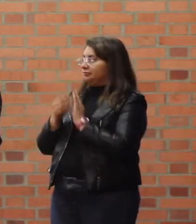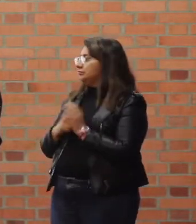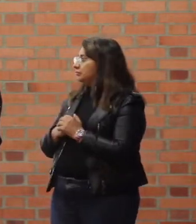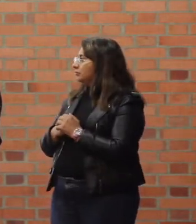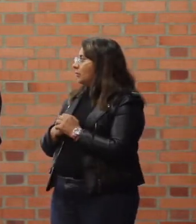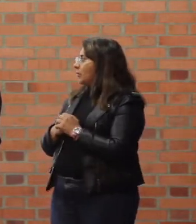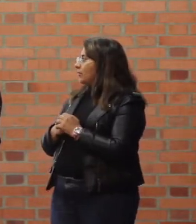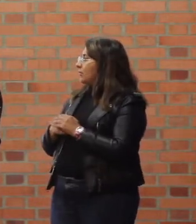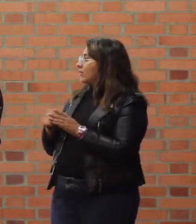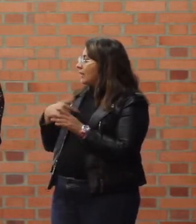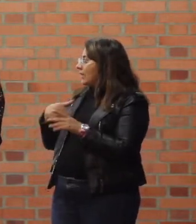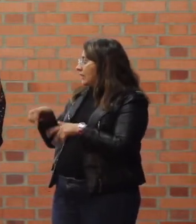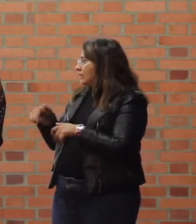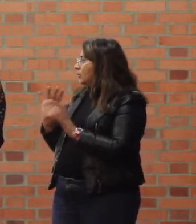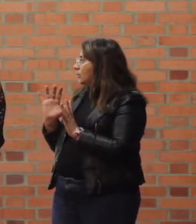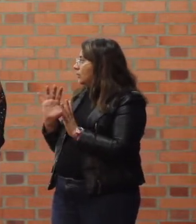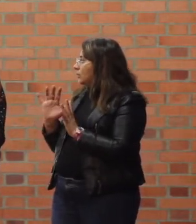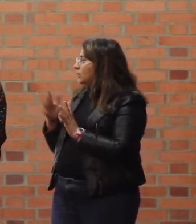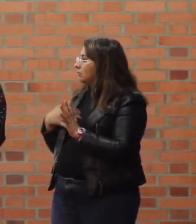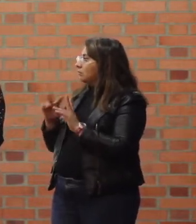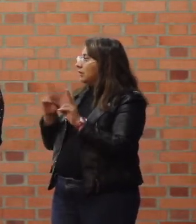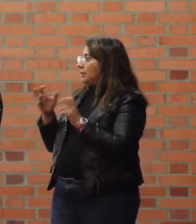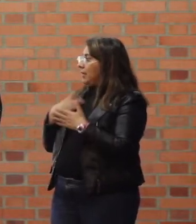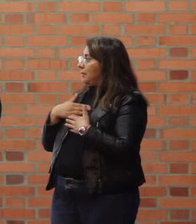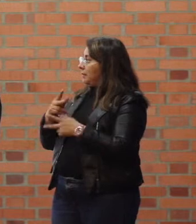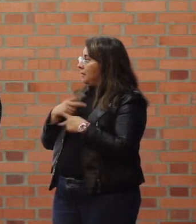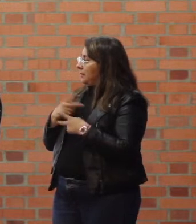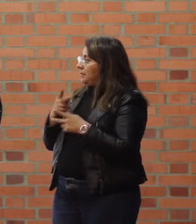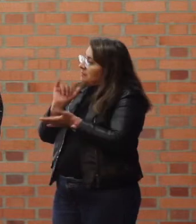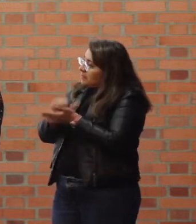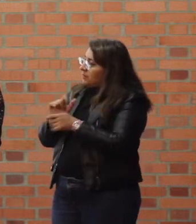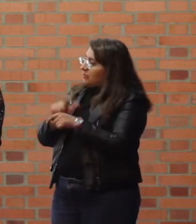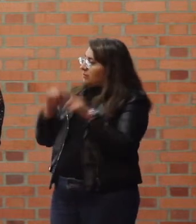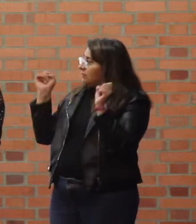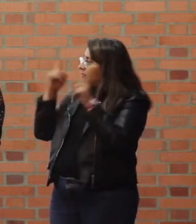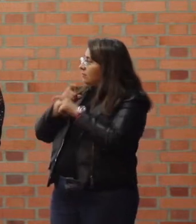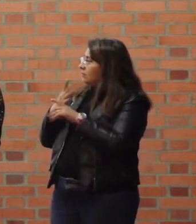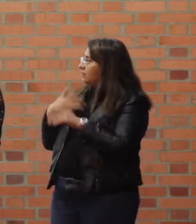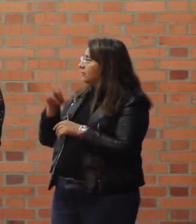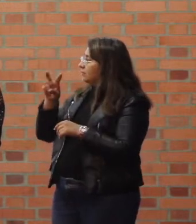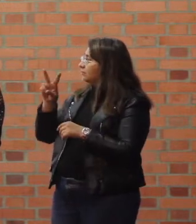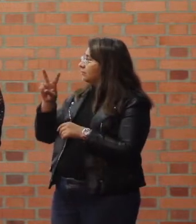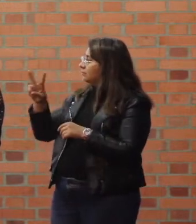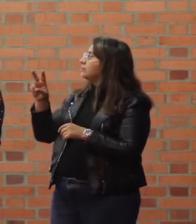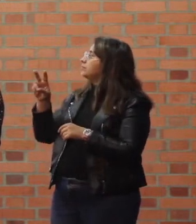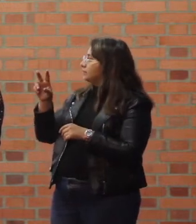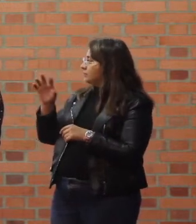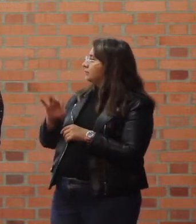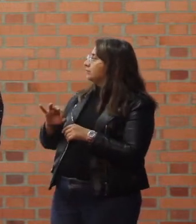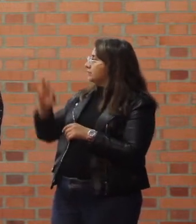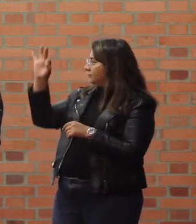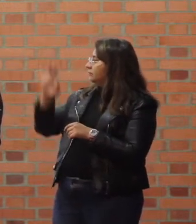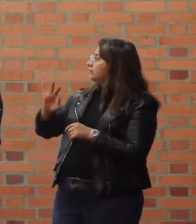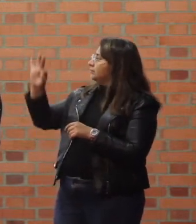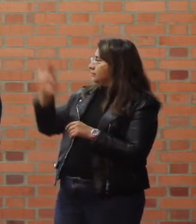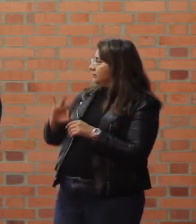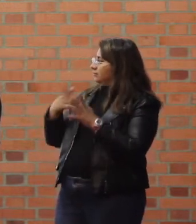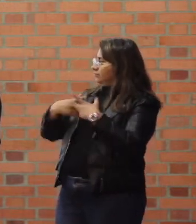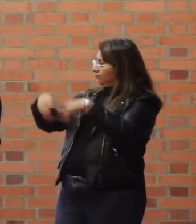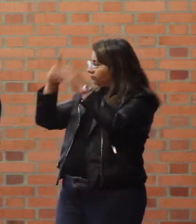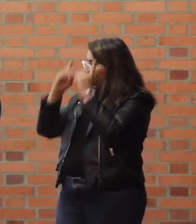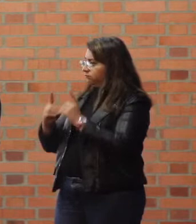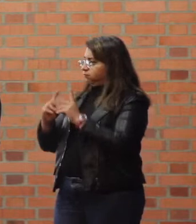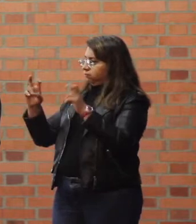yo creo que esto pues no es un tema menor al mismo tiempo el 62% de las personas considera que las decisiones